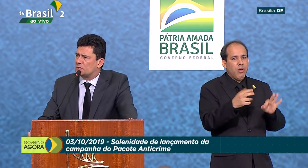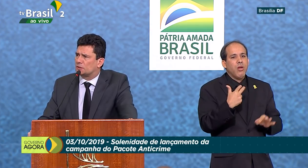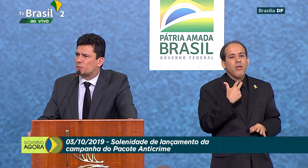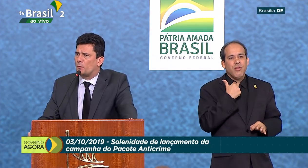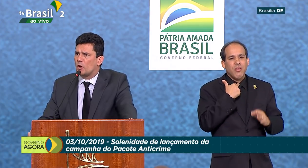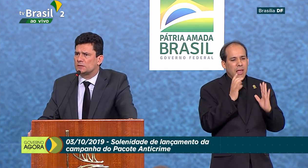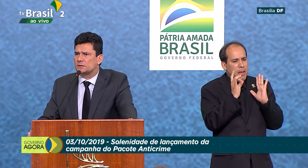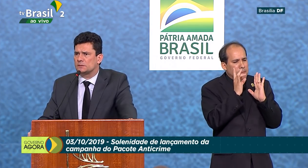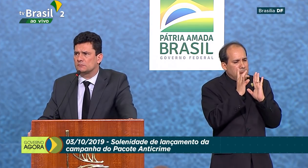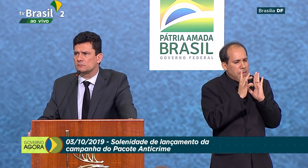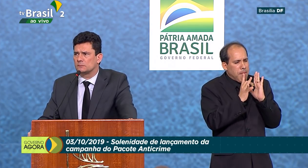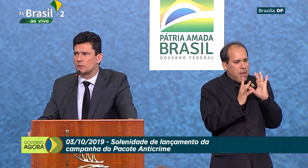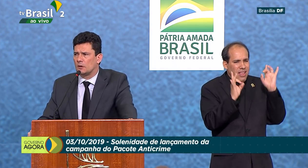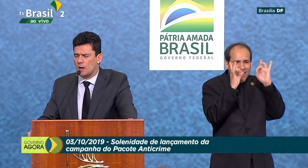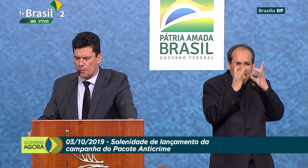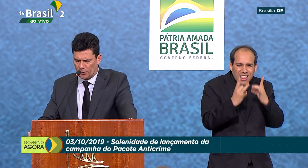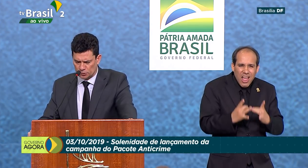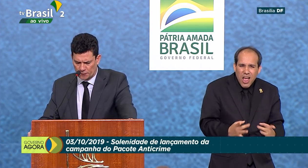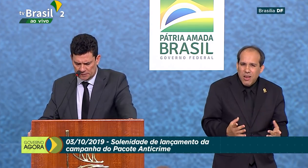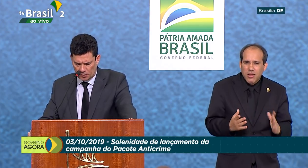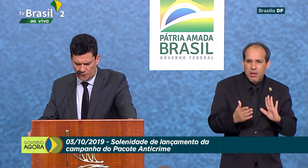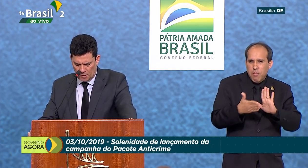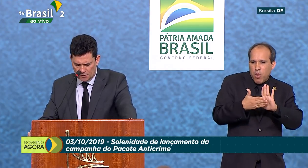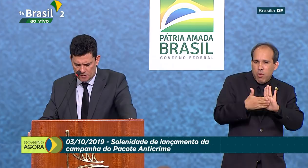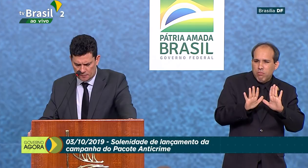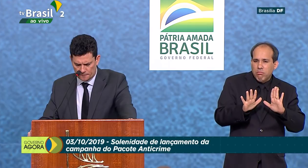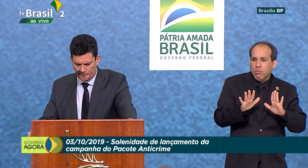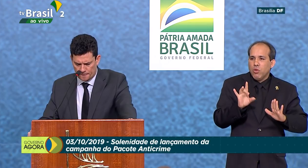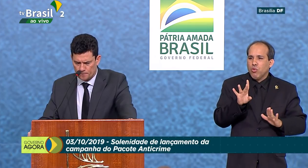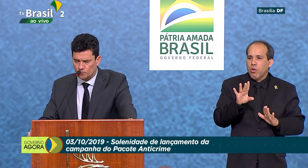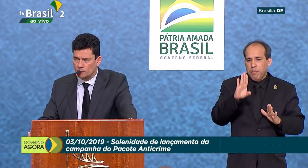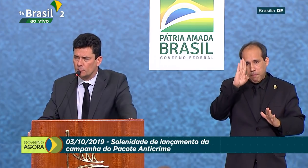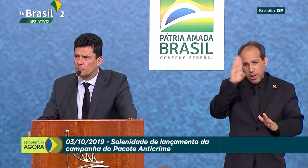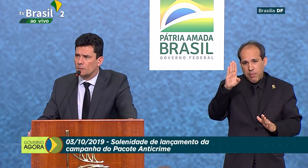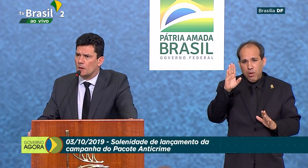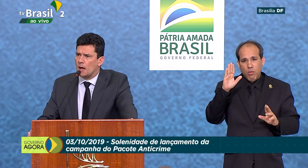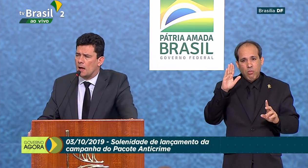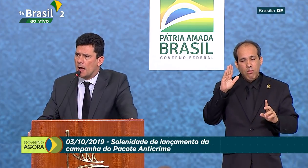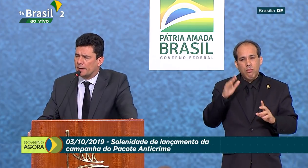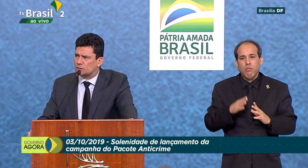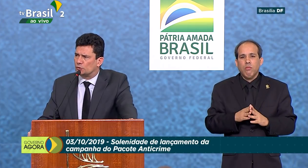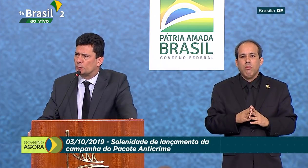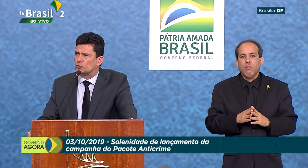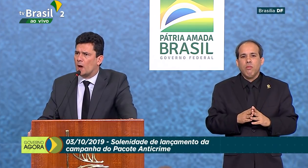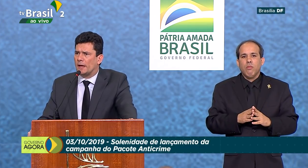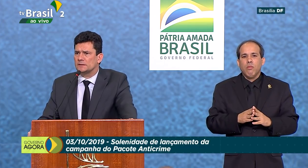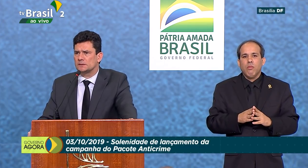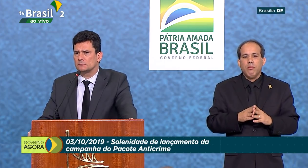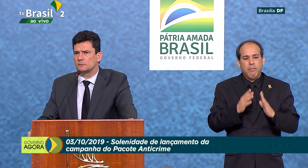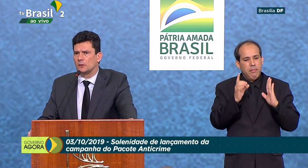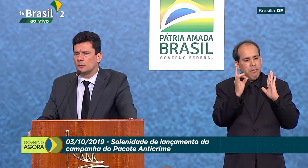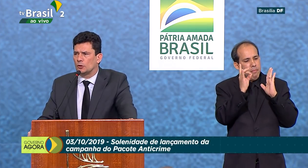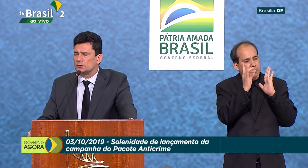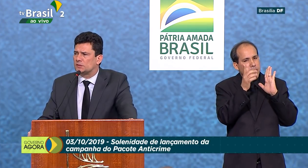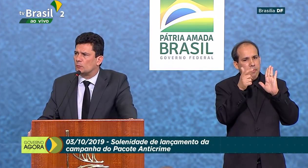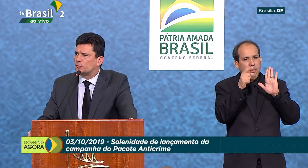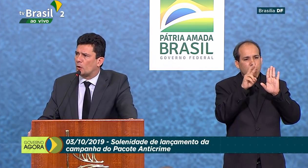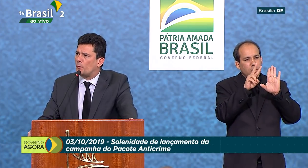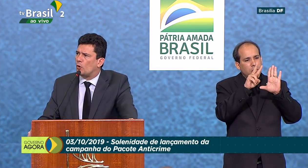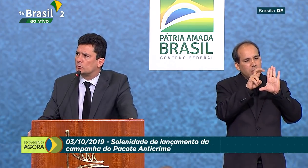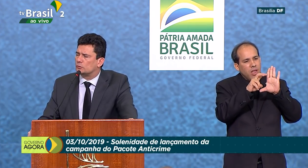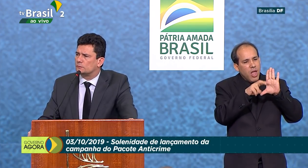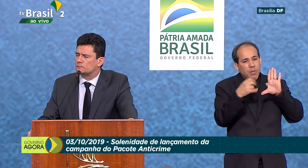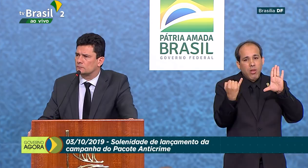todas as medidas propostas, apenas faço referência a questões pontuais. Nós